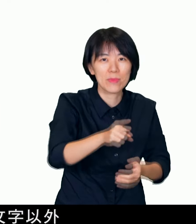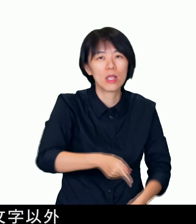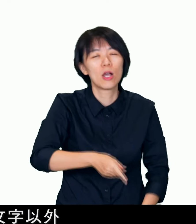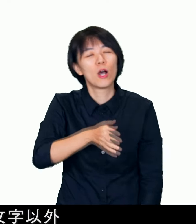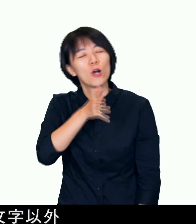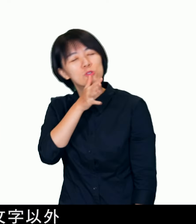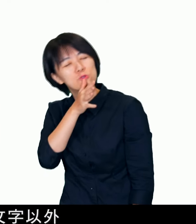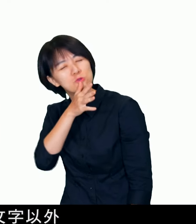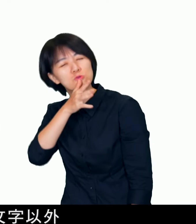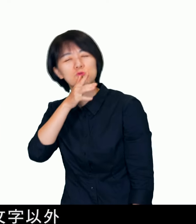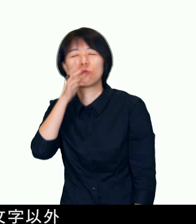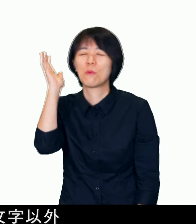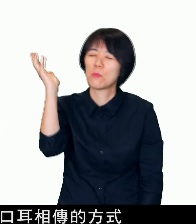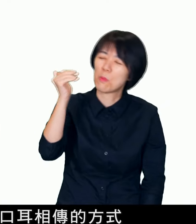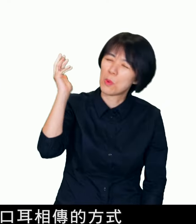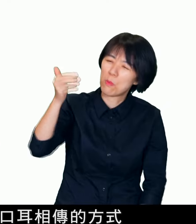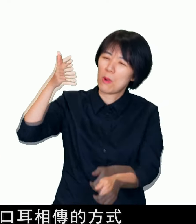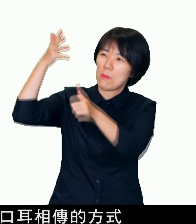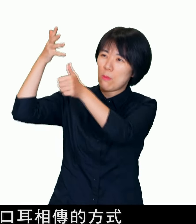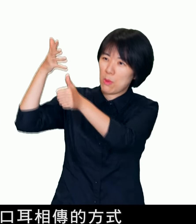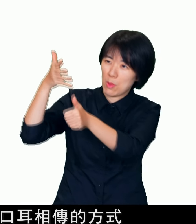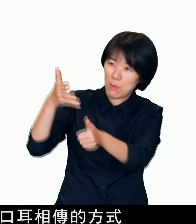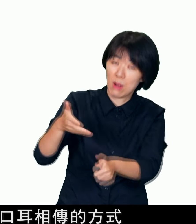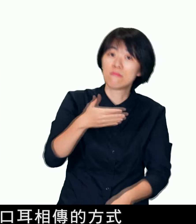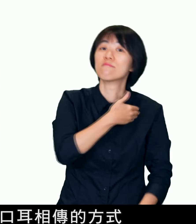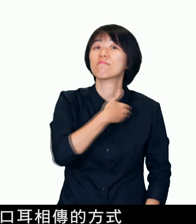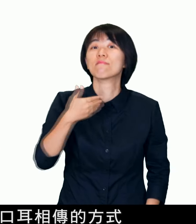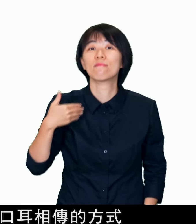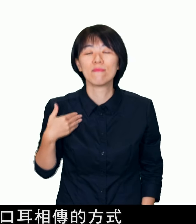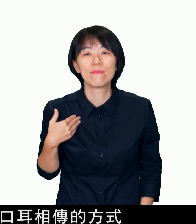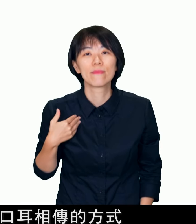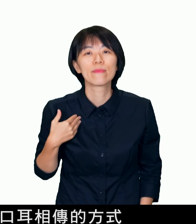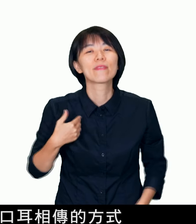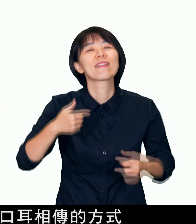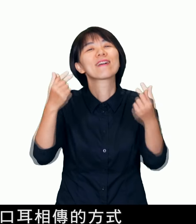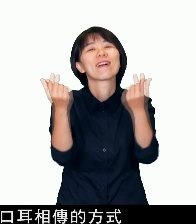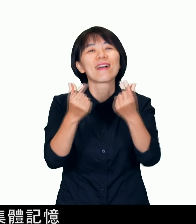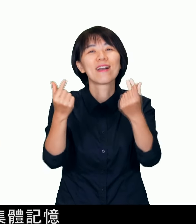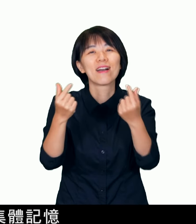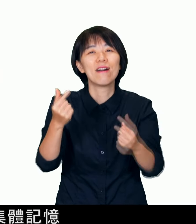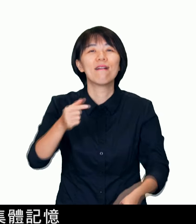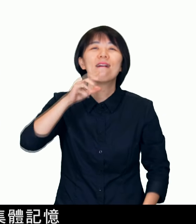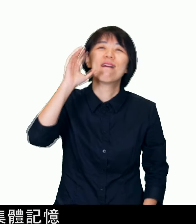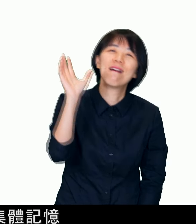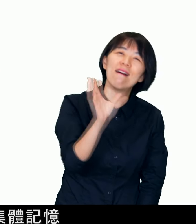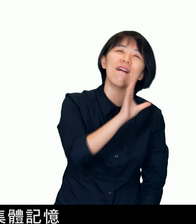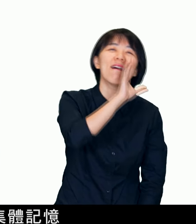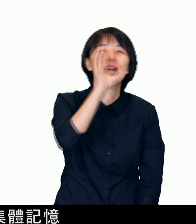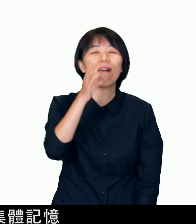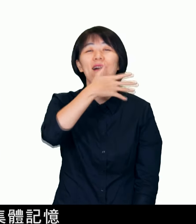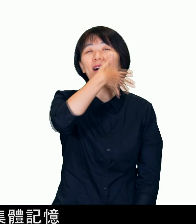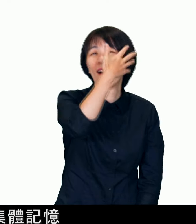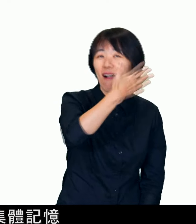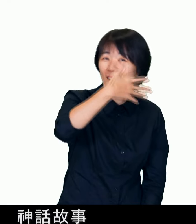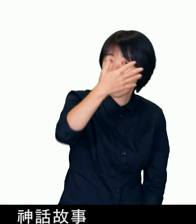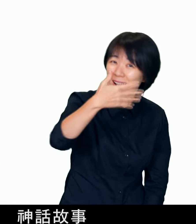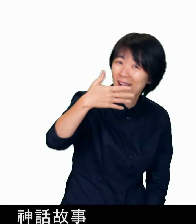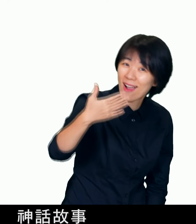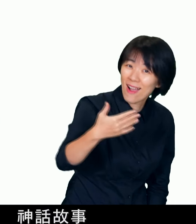了文字以外，人们也会透过口耳相传的方式留下集体记忆，包含歌